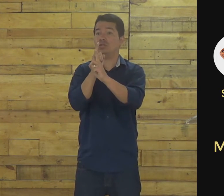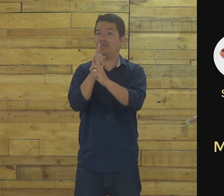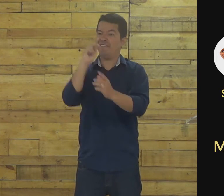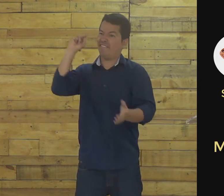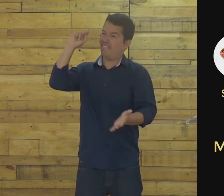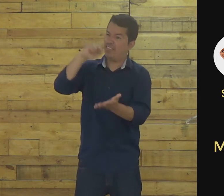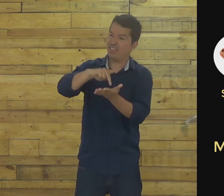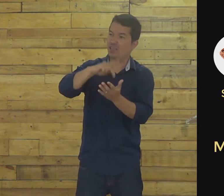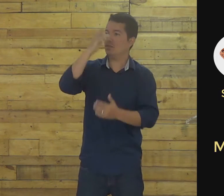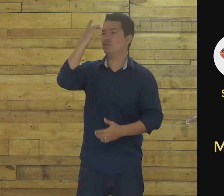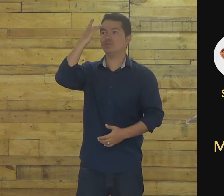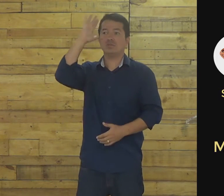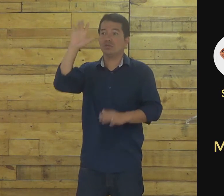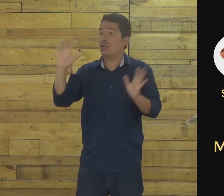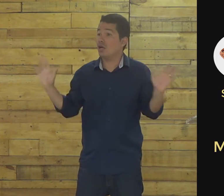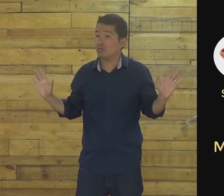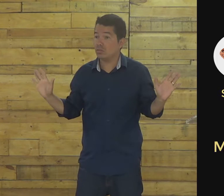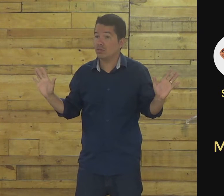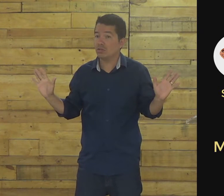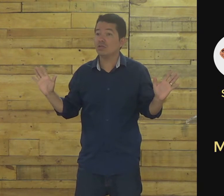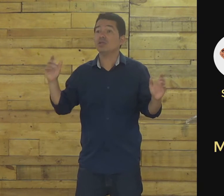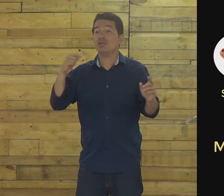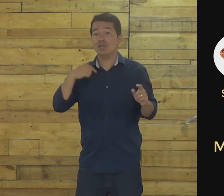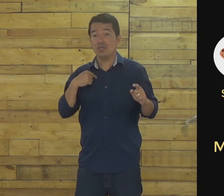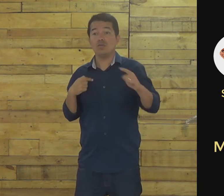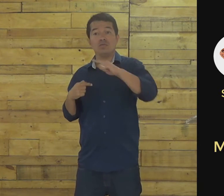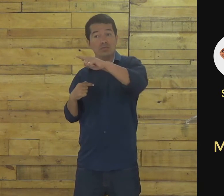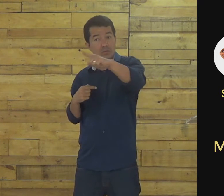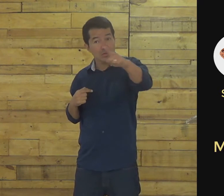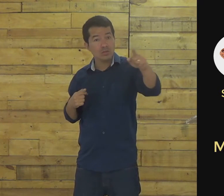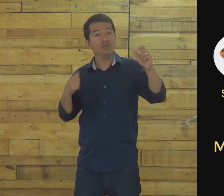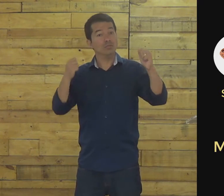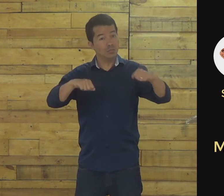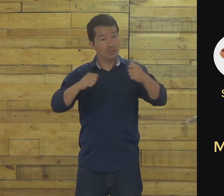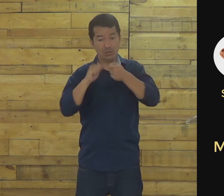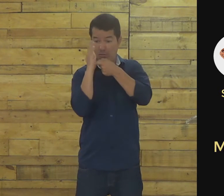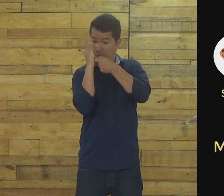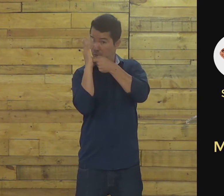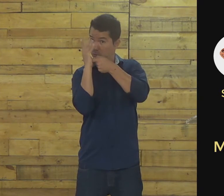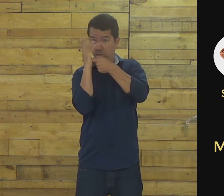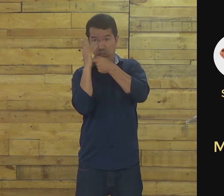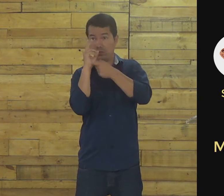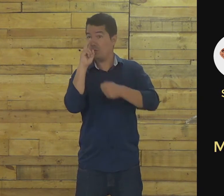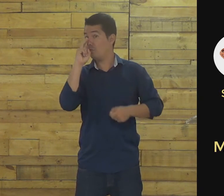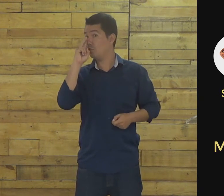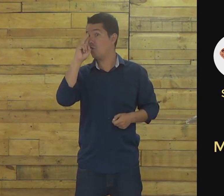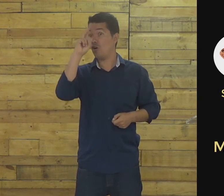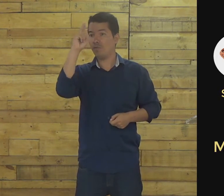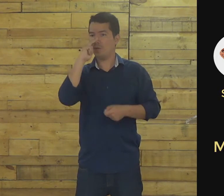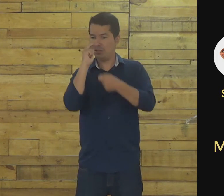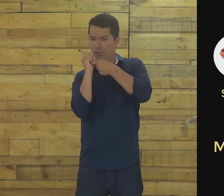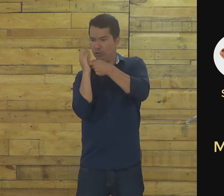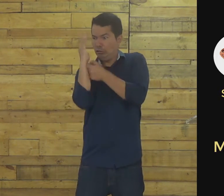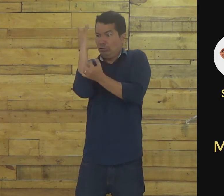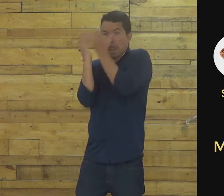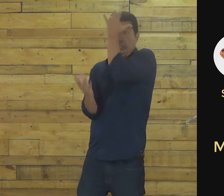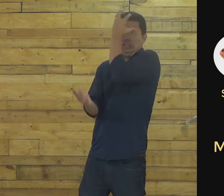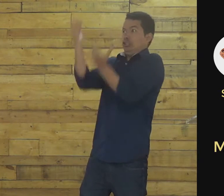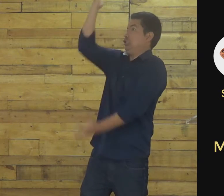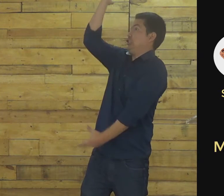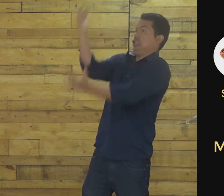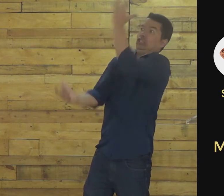vai? Como é que ela vai chegar na verdade? Ela não vai chegar na verdade. Eu e você,